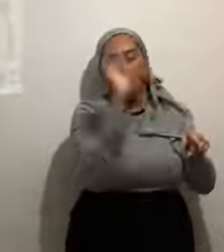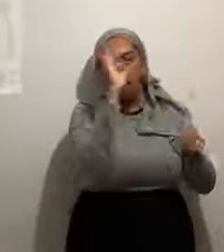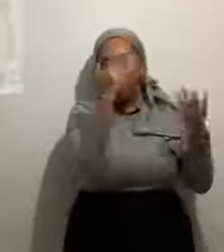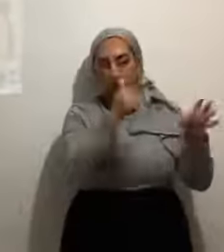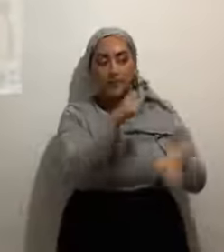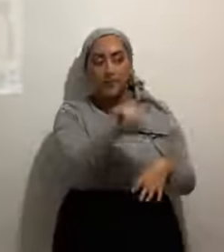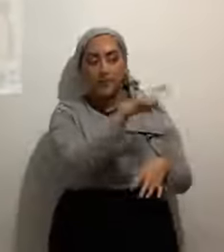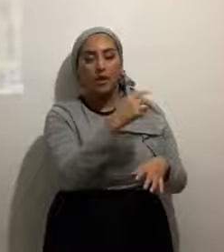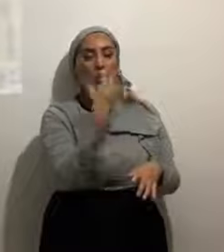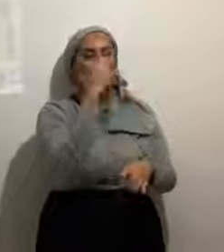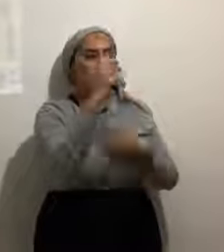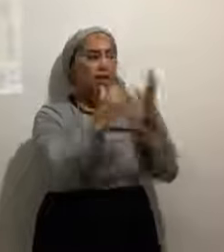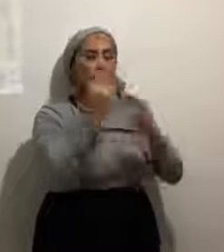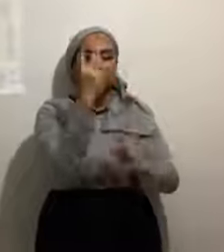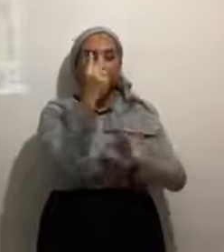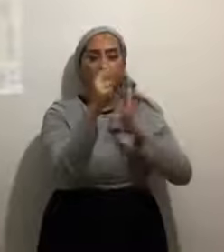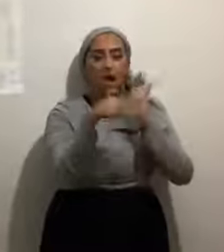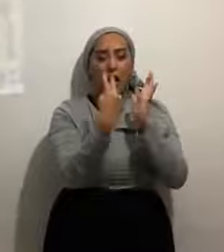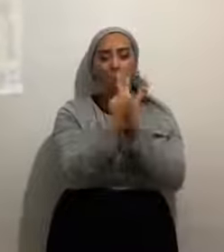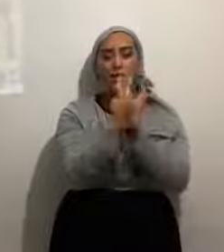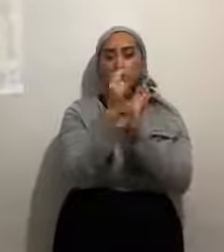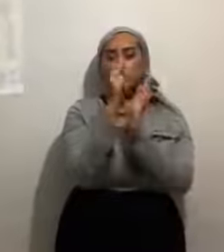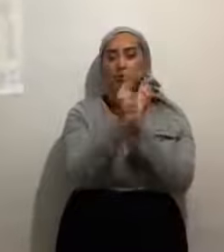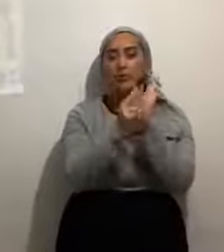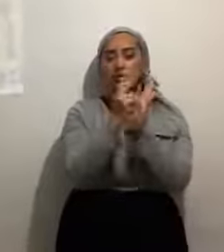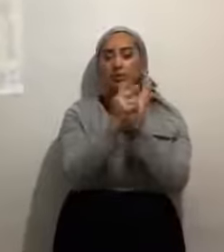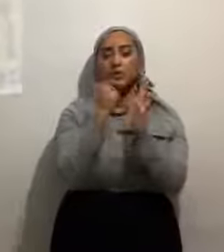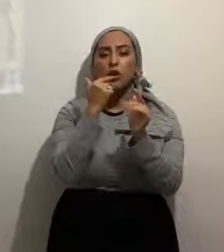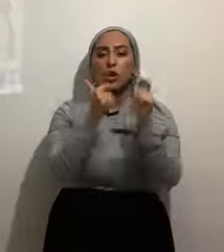gritaron durante 2 horas, grande es Diana de los